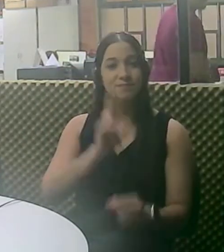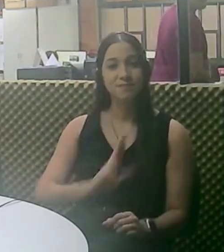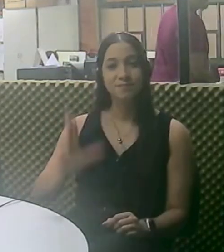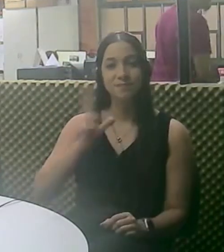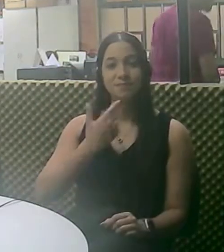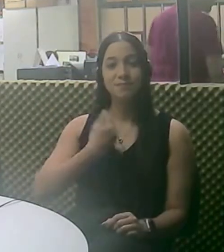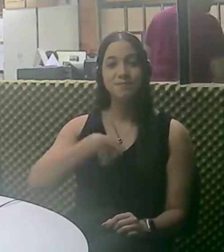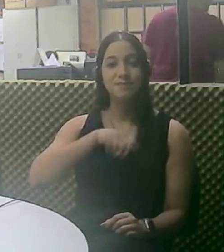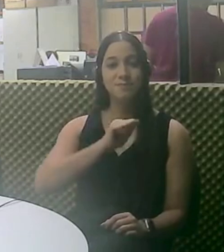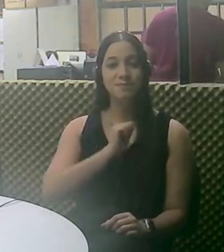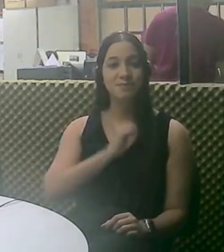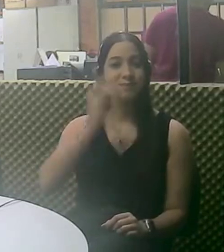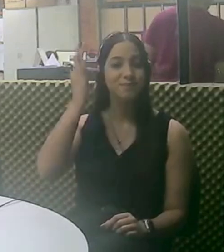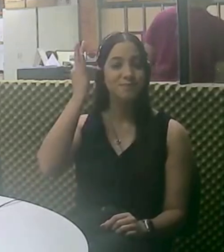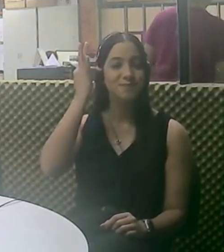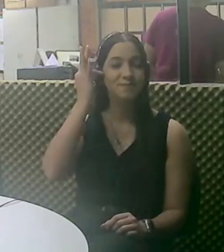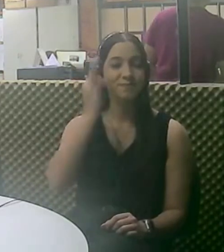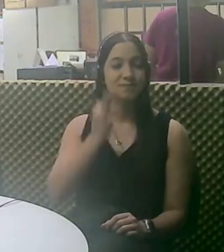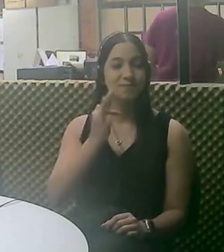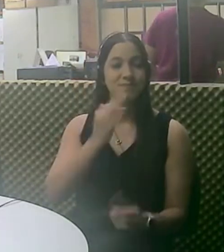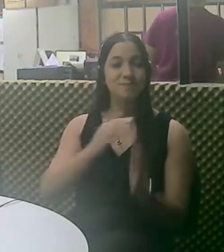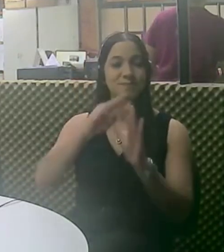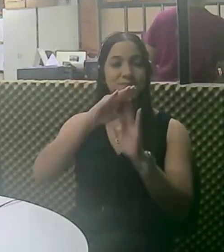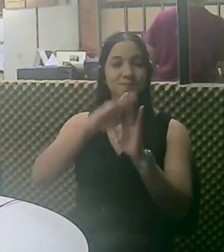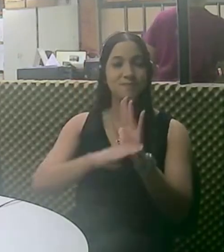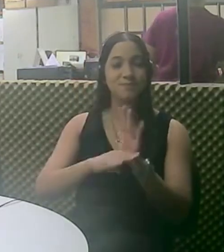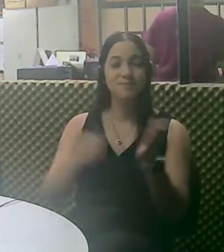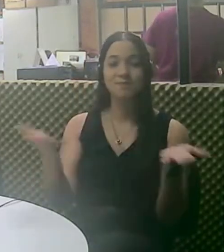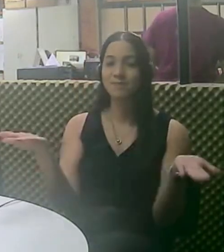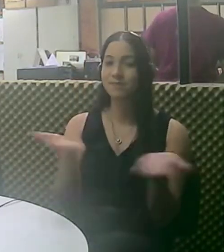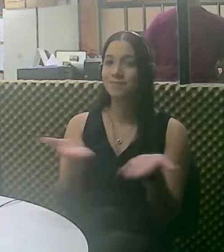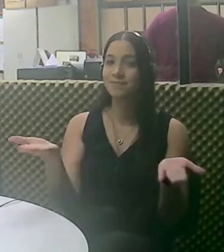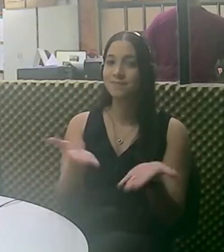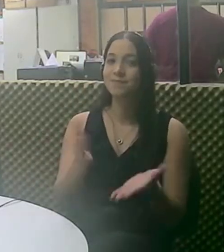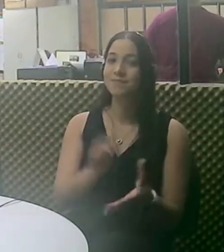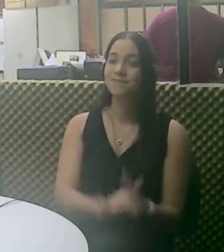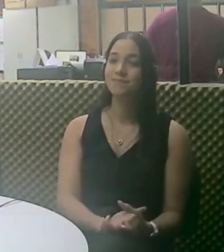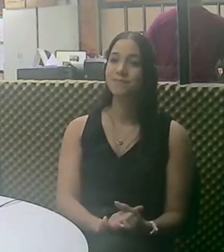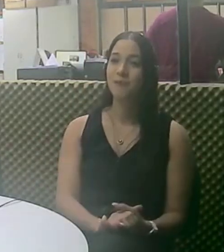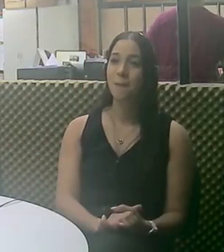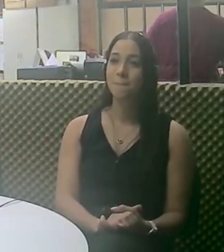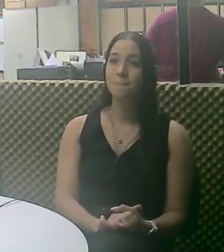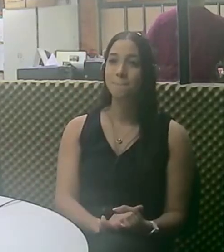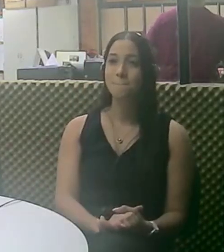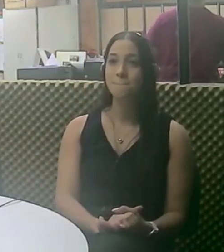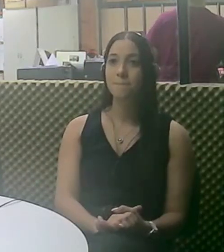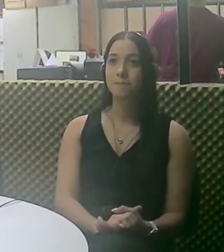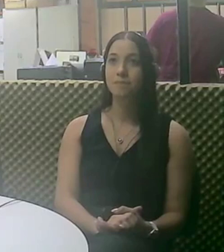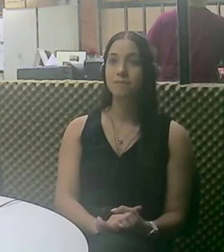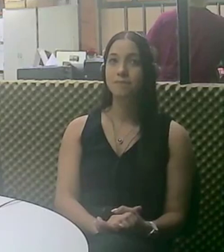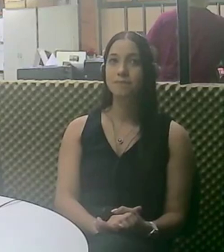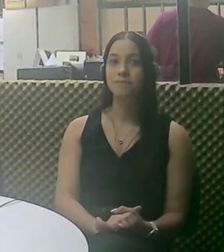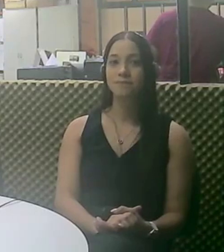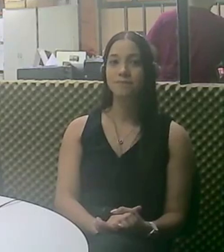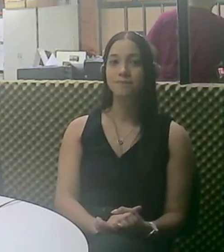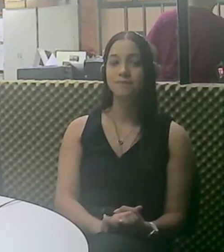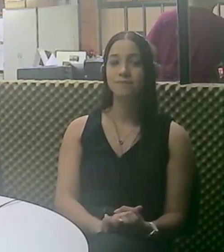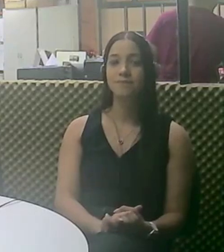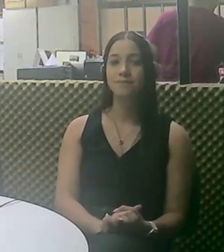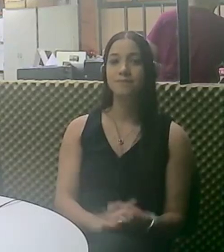acontece em Uberlândia. Eu sou o Fernando Cássio e começamos com os destaques da edição de hoje.